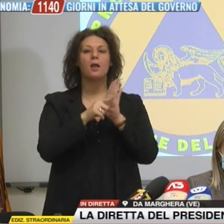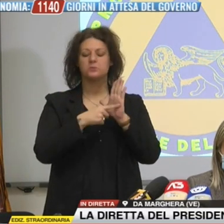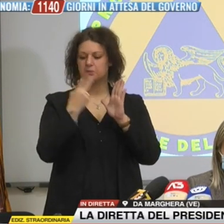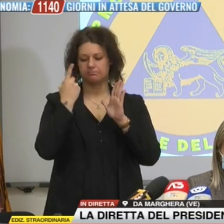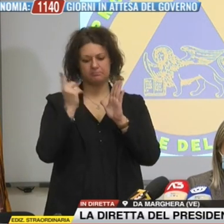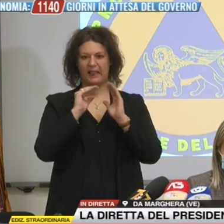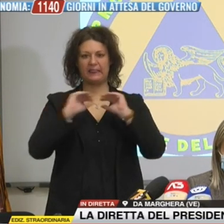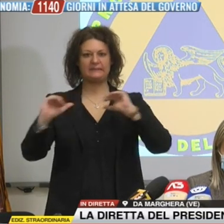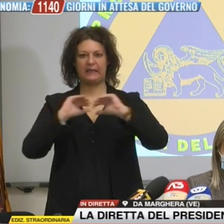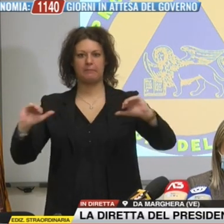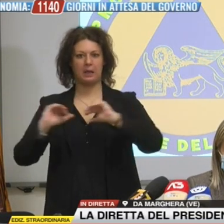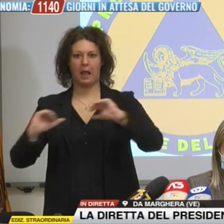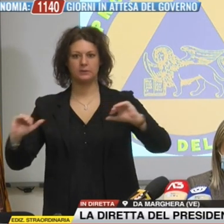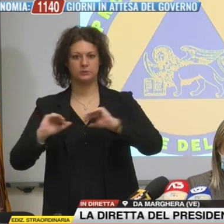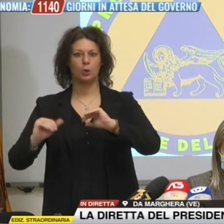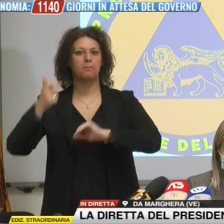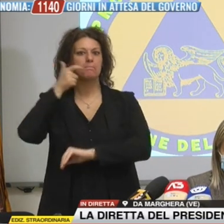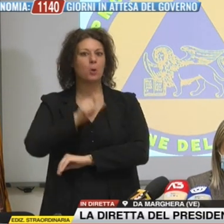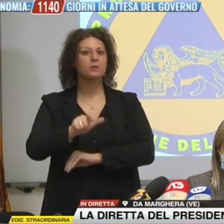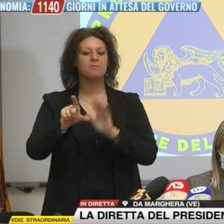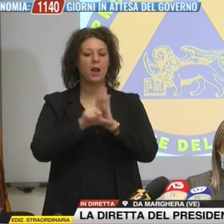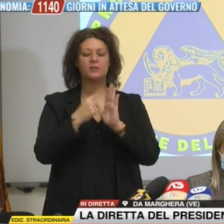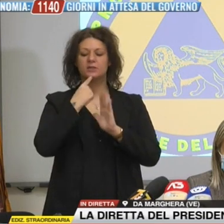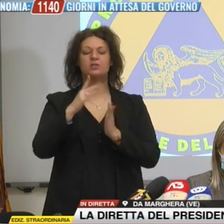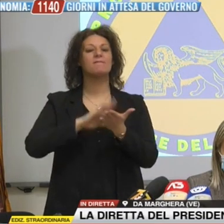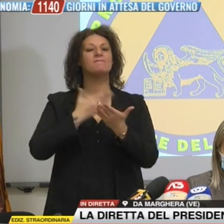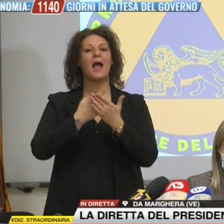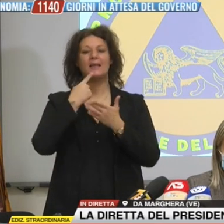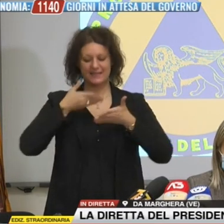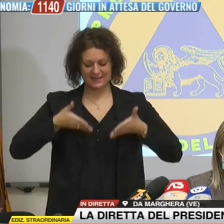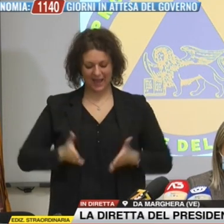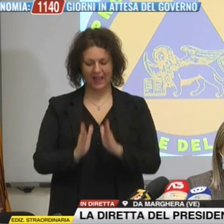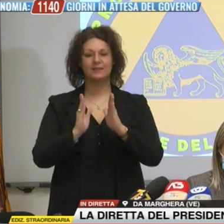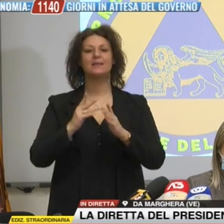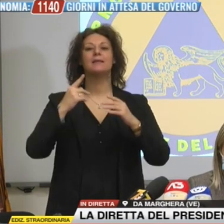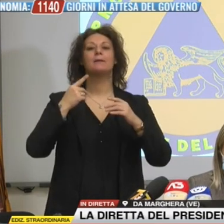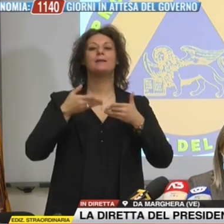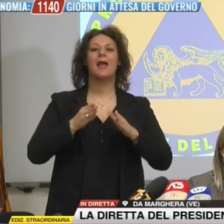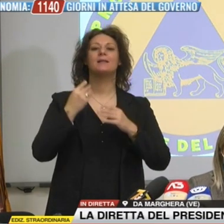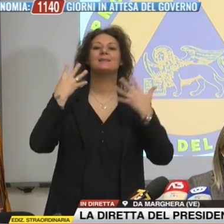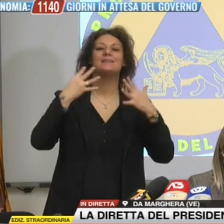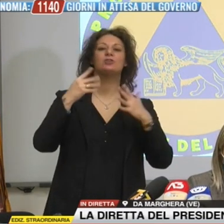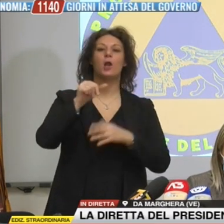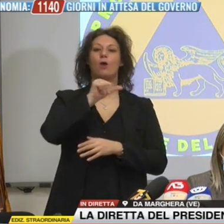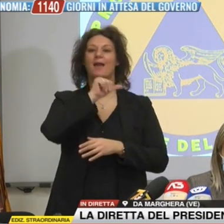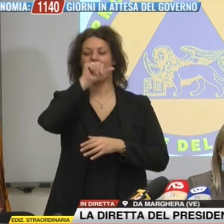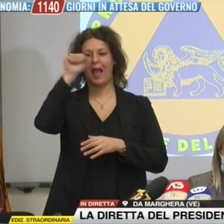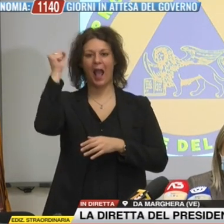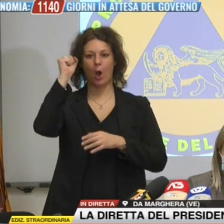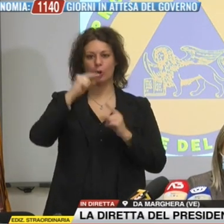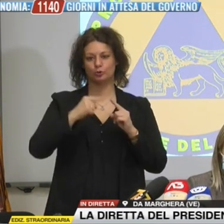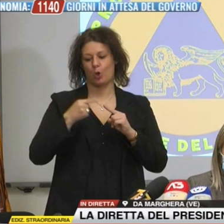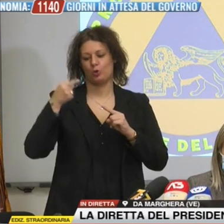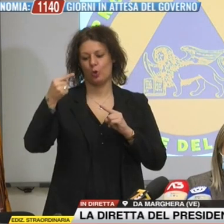neonato vale solo per i bimbi che sono nati appunto dal 19 agosto e non per quelli prima. Chiedono se si può rimediare a questa sperequazione. Allora,